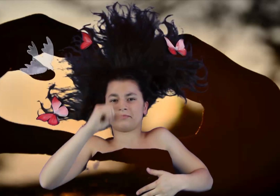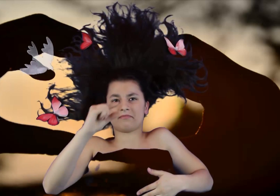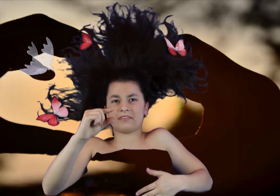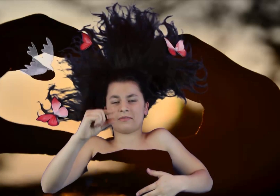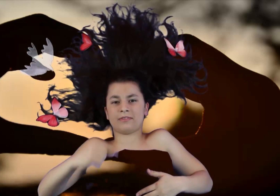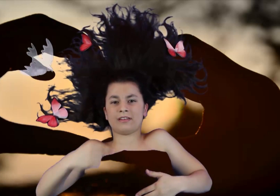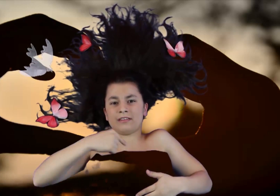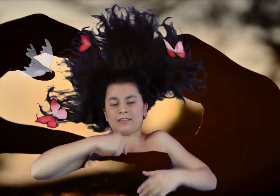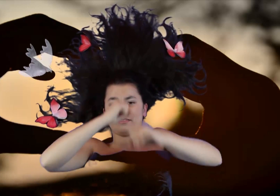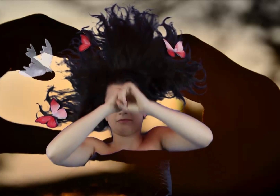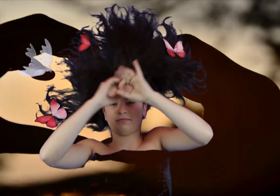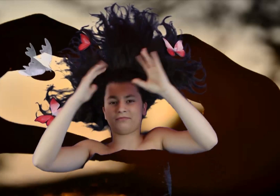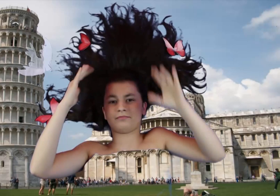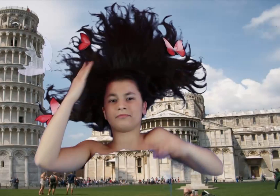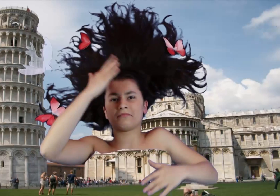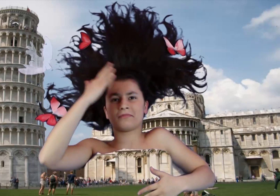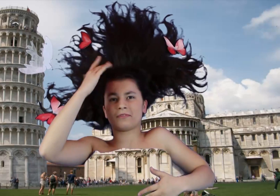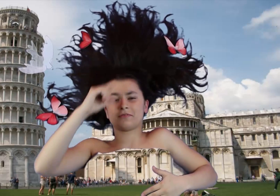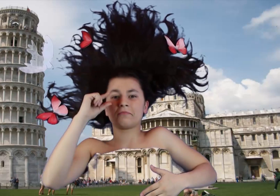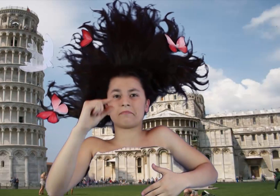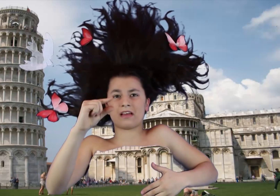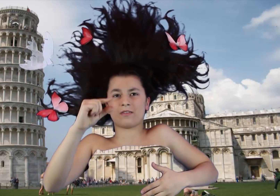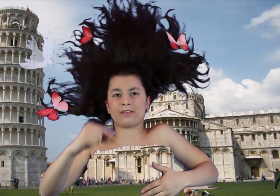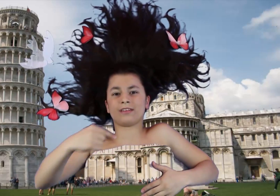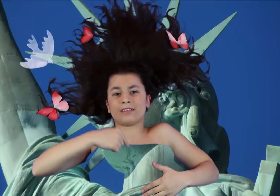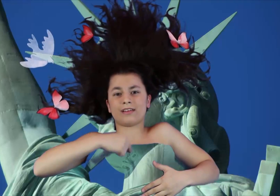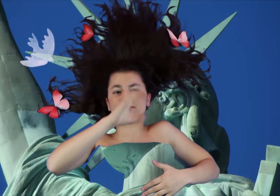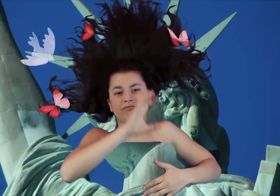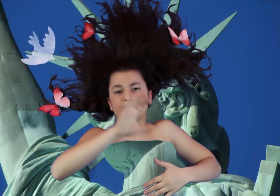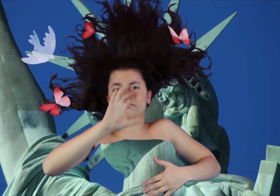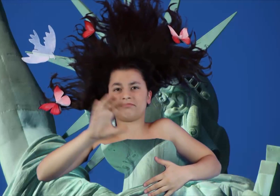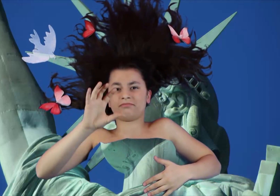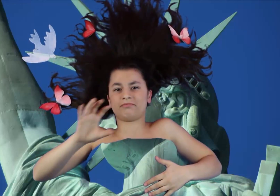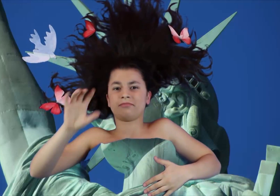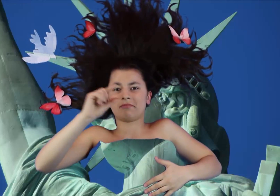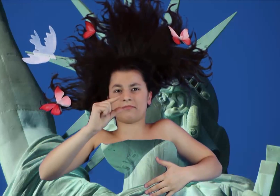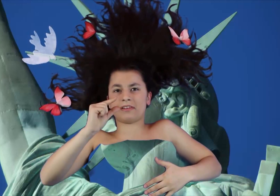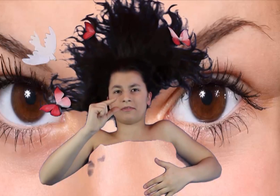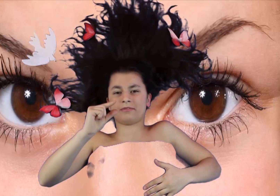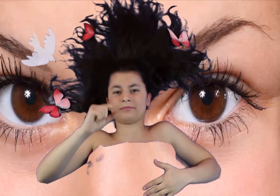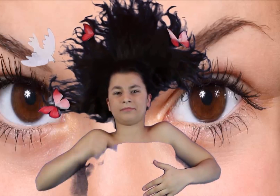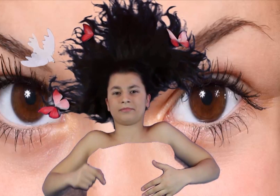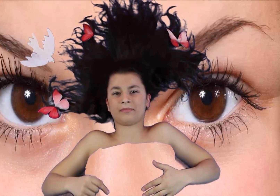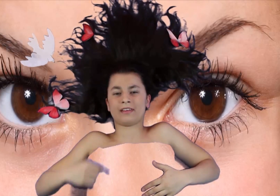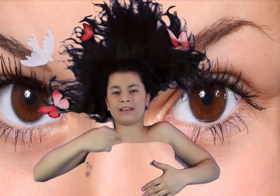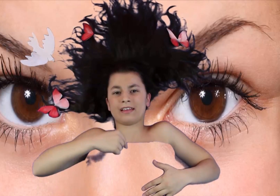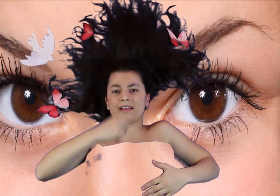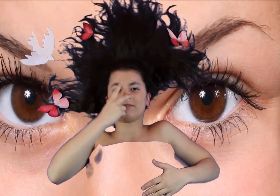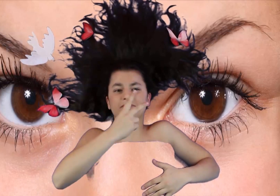żądam, tak niewiele pragnę, tak niewiele widziałem,